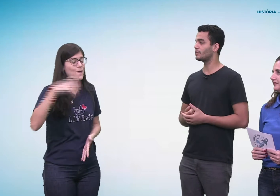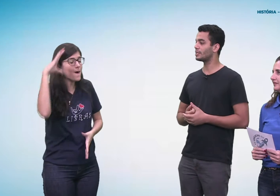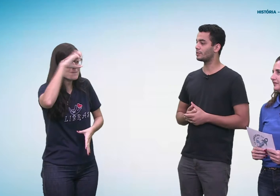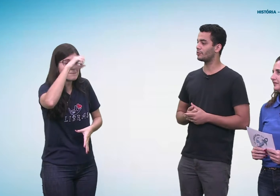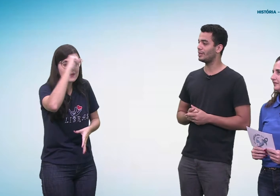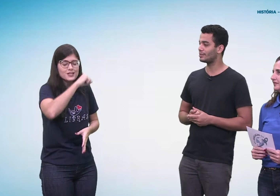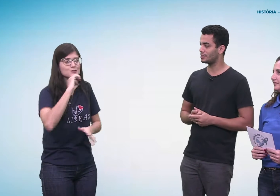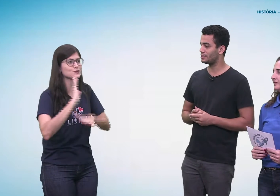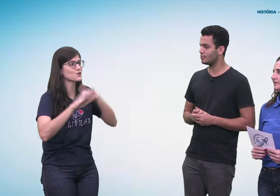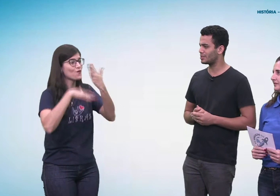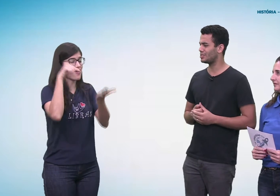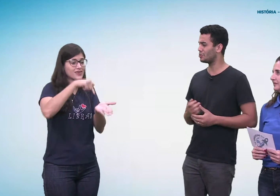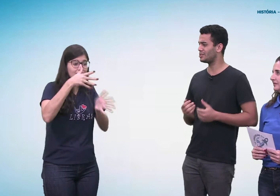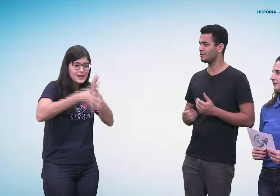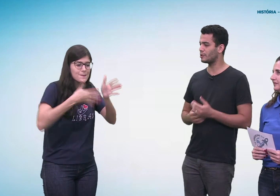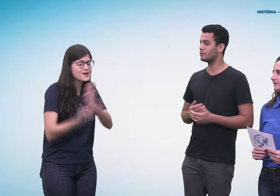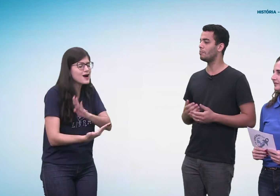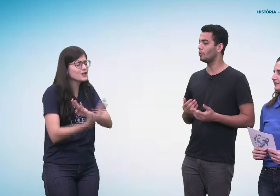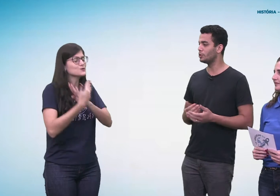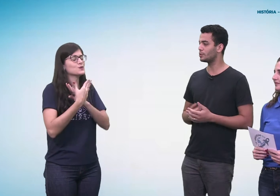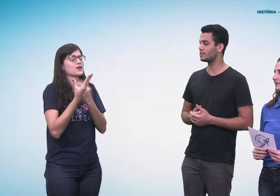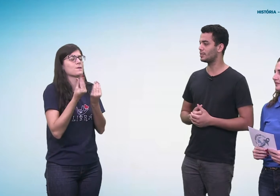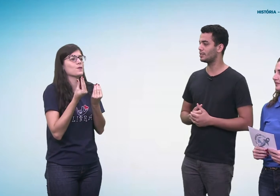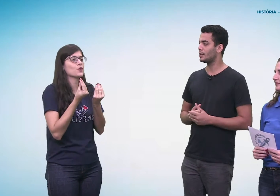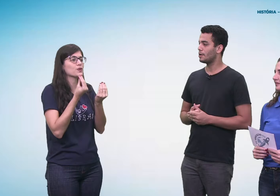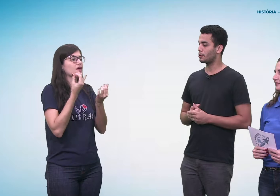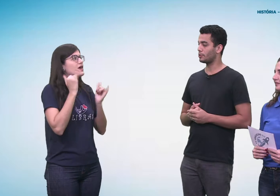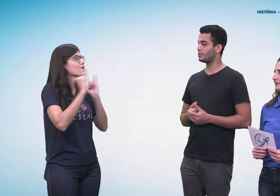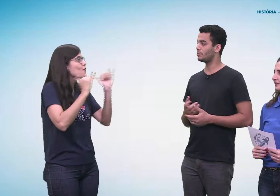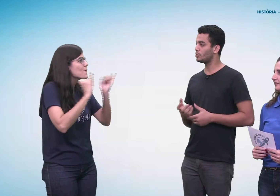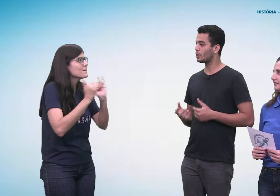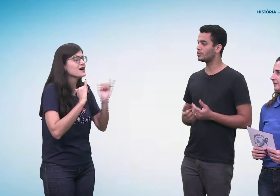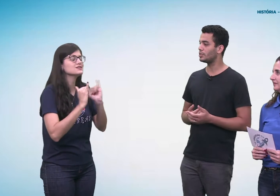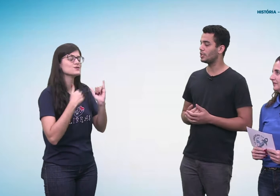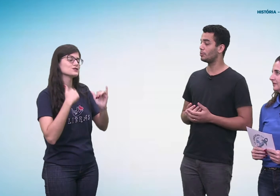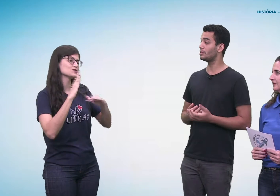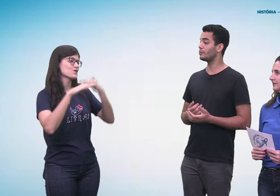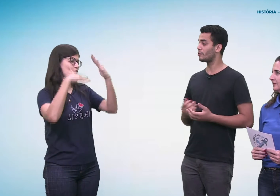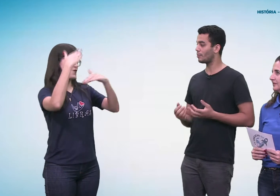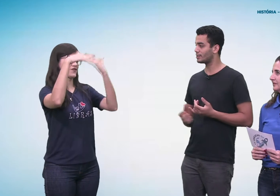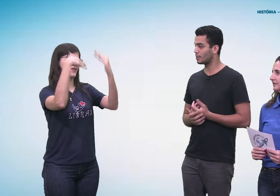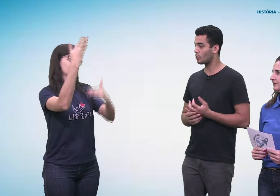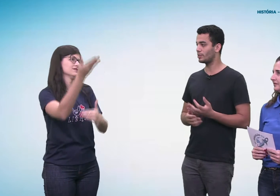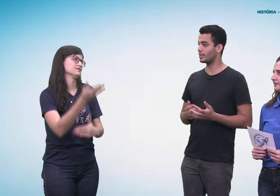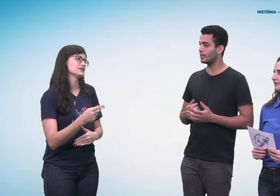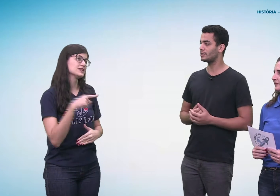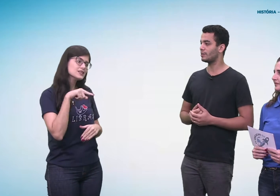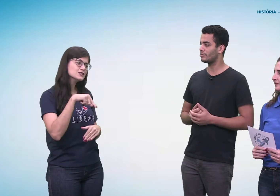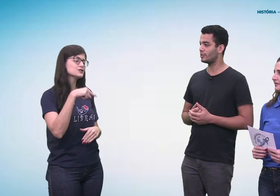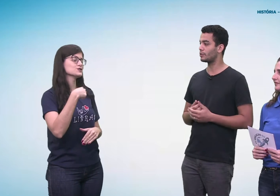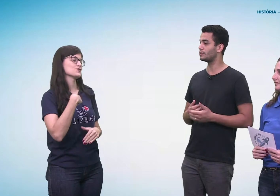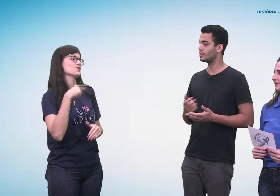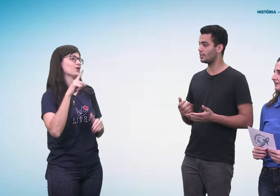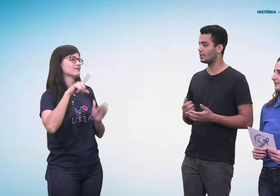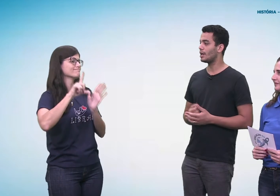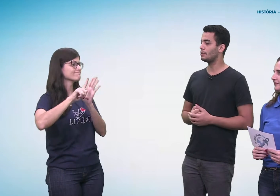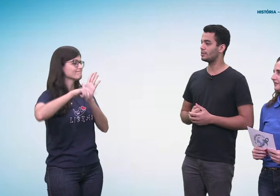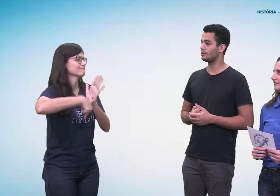faculdade que foi em Letras Libras. E eu desenvolvi muito assim, porque eu tive muito auxílio, muita informação, coisa que antes não havia, e consegui me